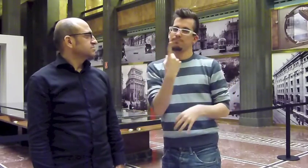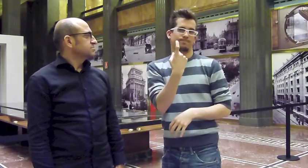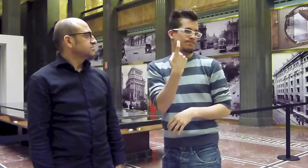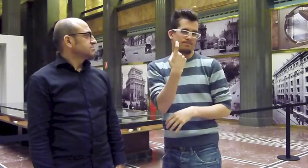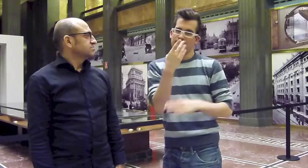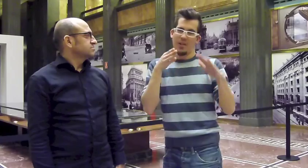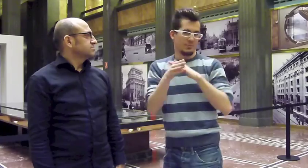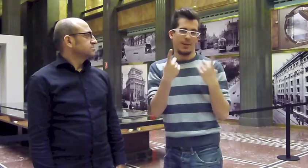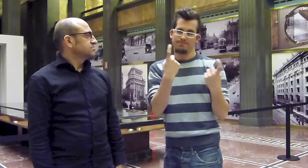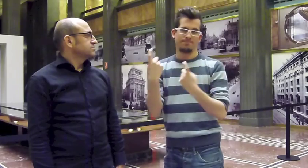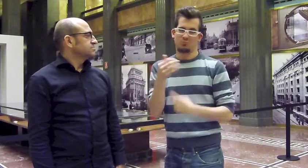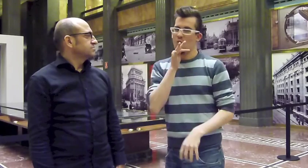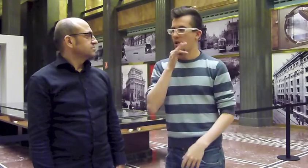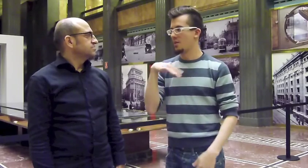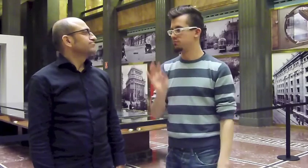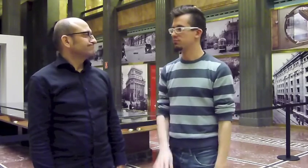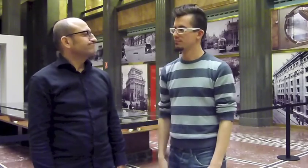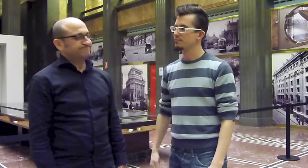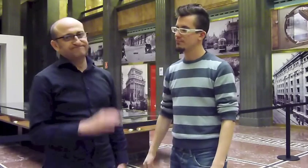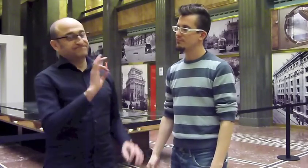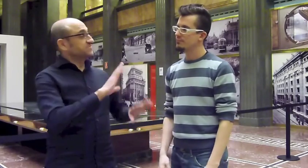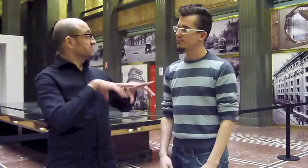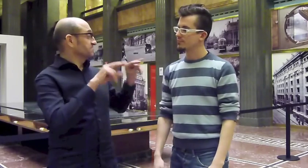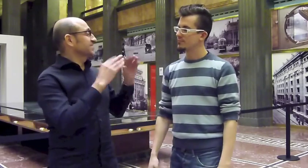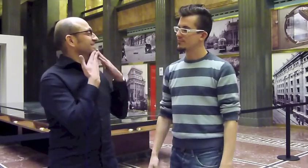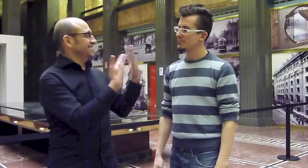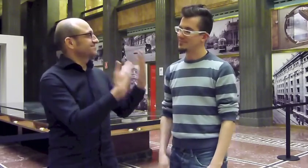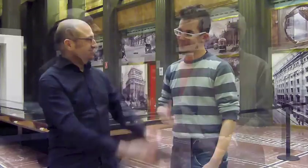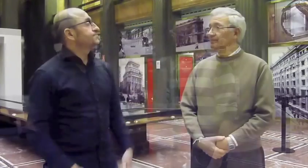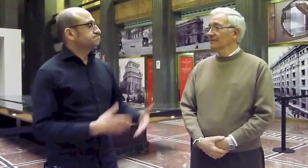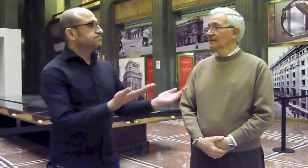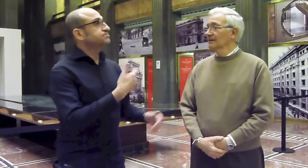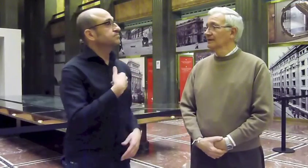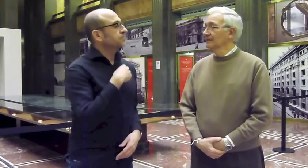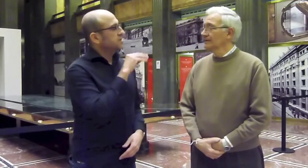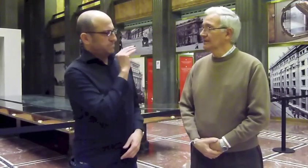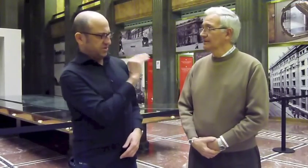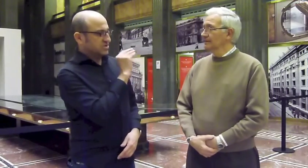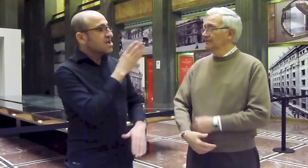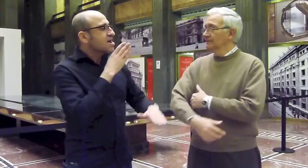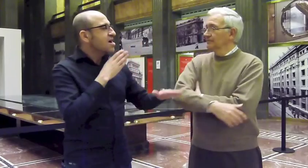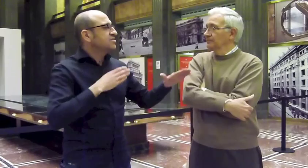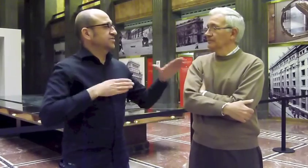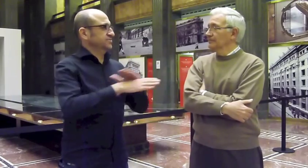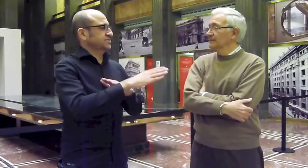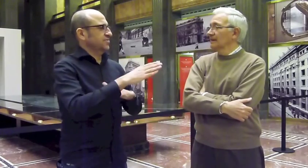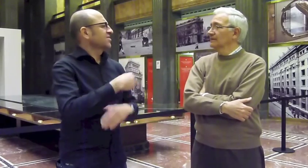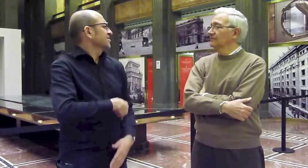son exclusivamente para personas sordas, pero sí que son accesibles. Es decir, que todavía queda mucho que hacer en cuanto a...